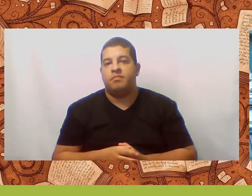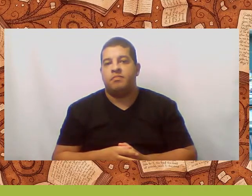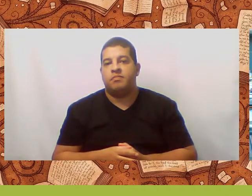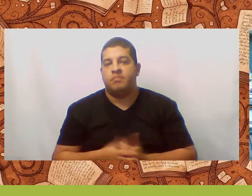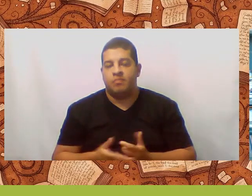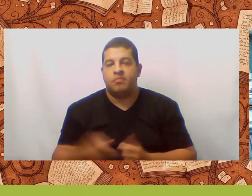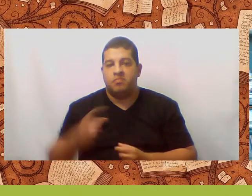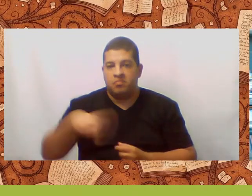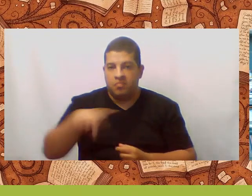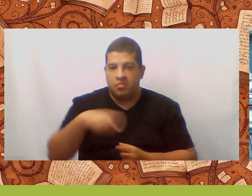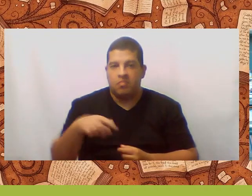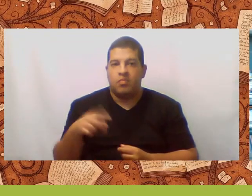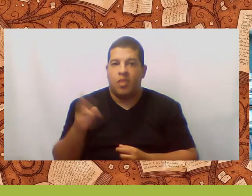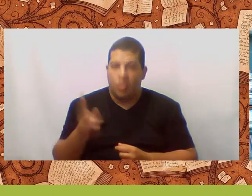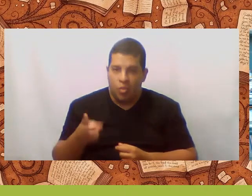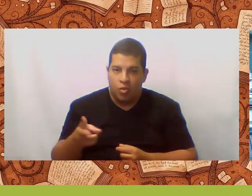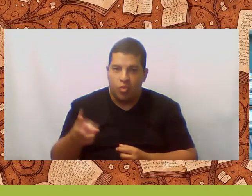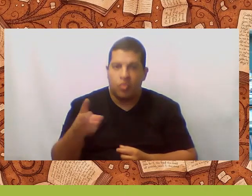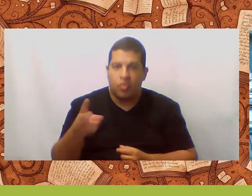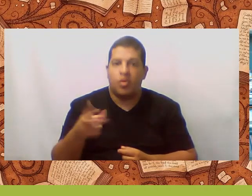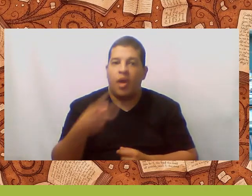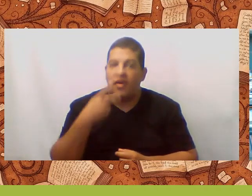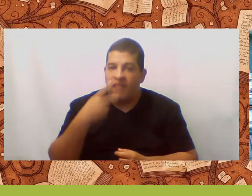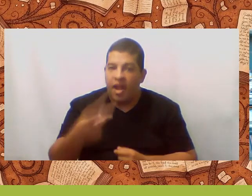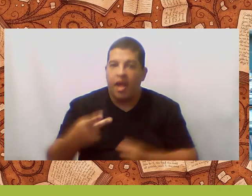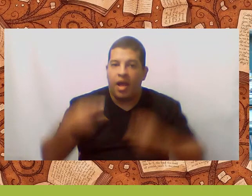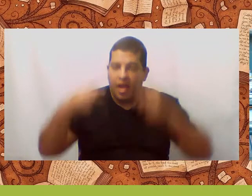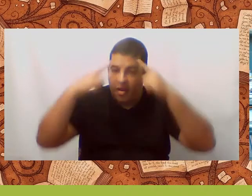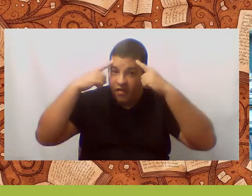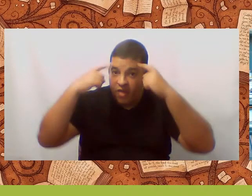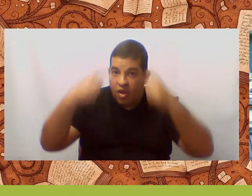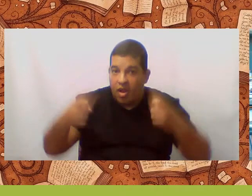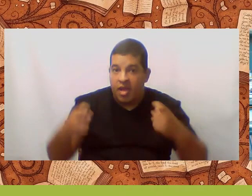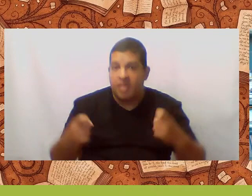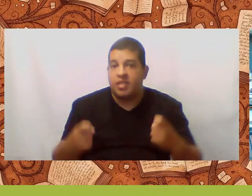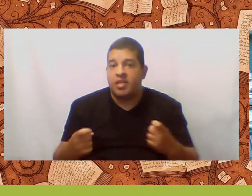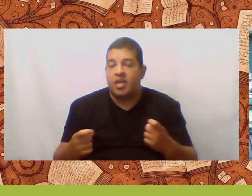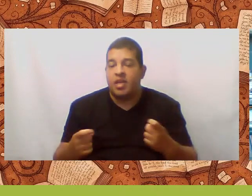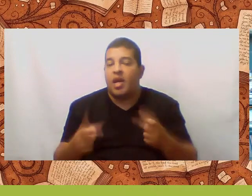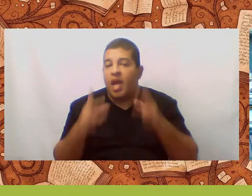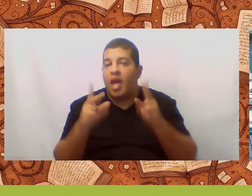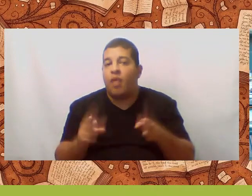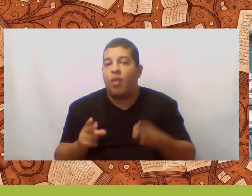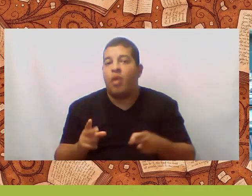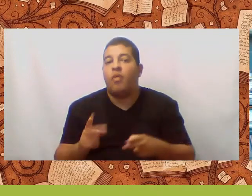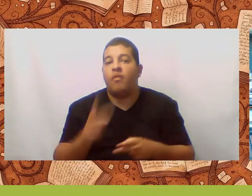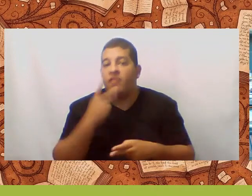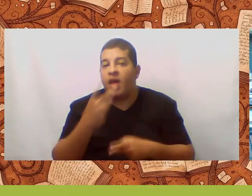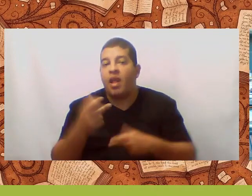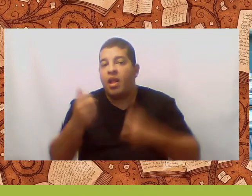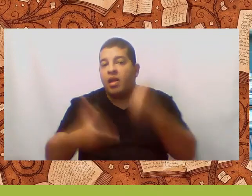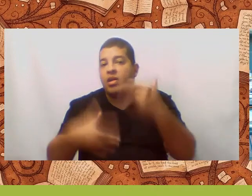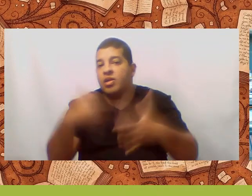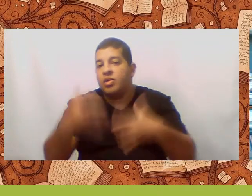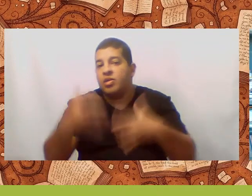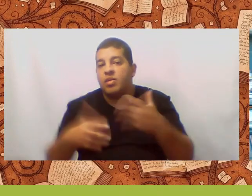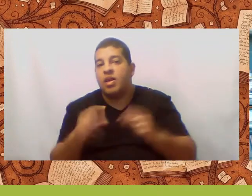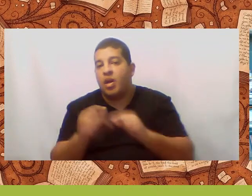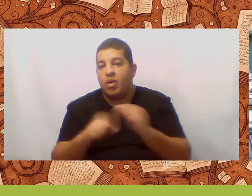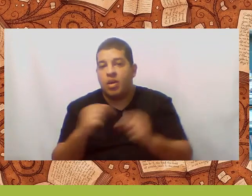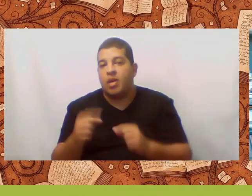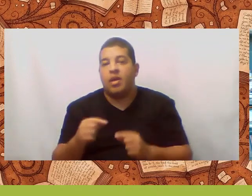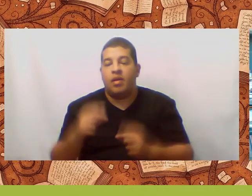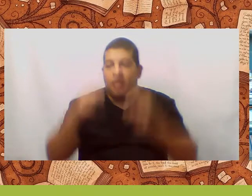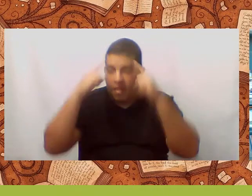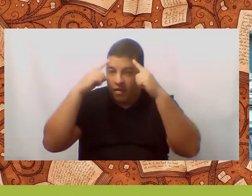né? Falar de violência, falar de duas modalidades fundamentais de violência que nós vamos explorar aqui,